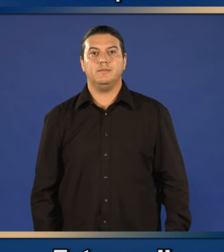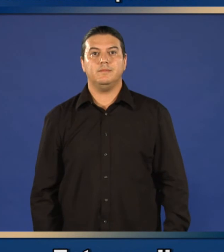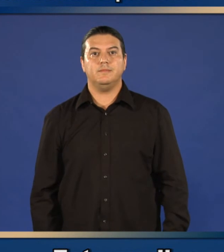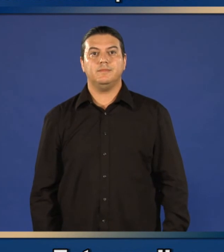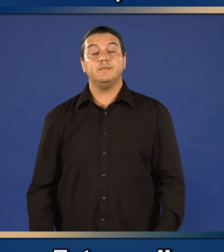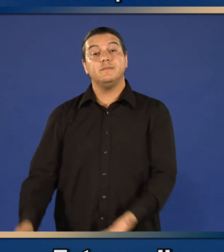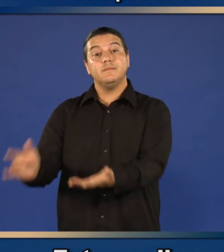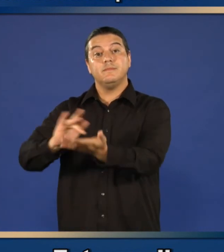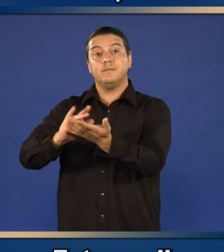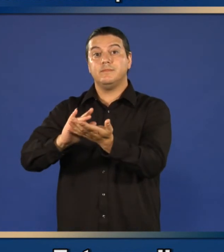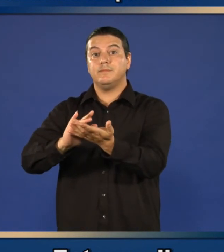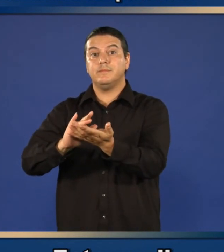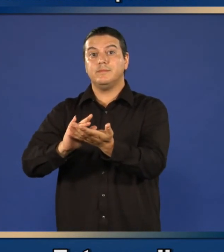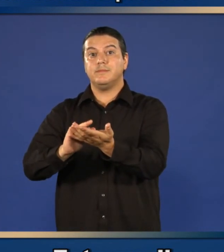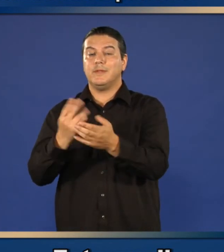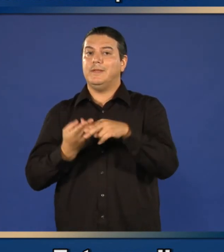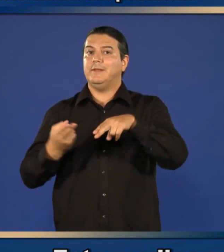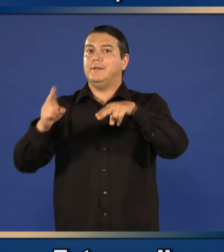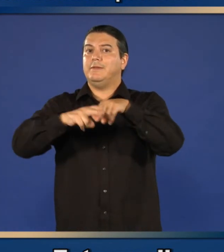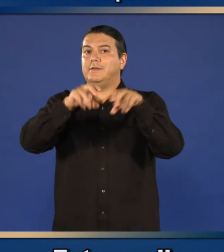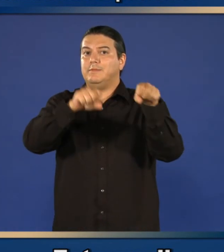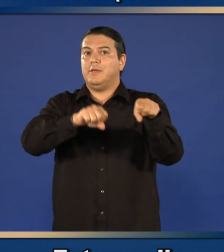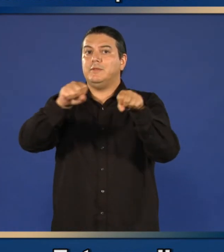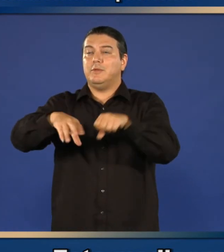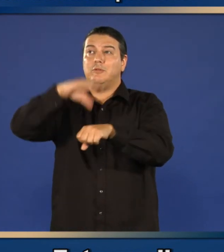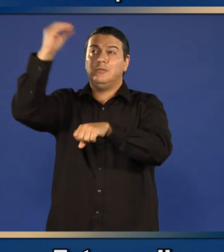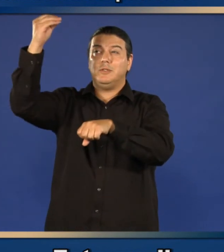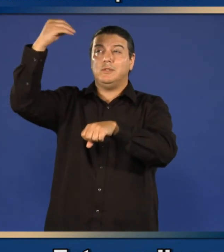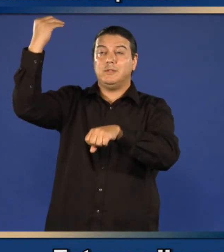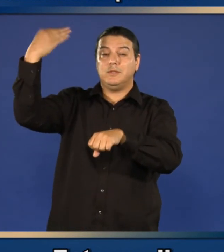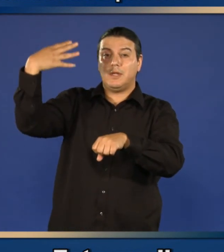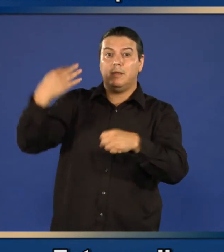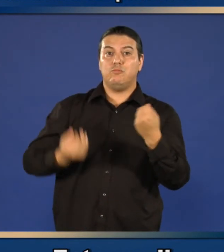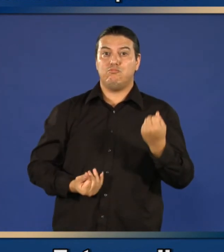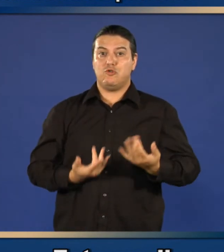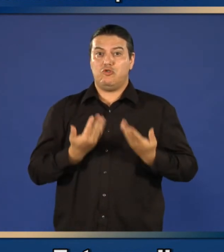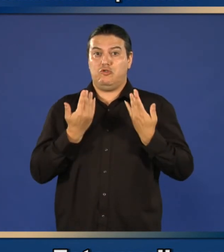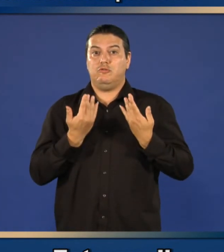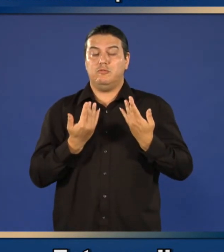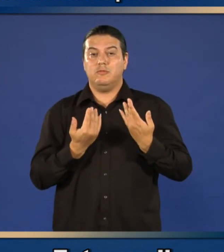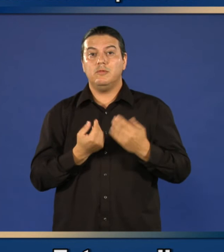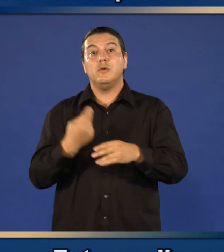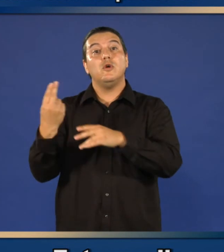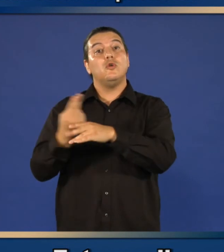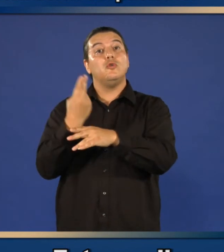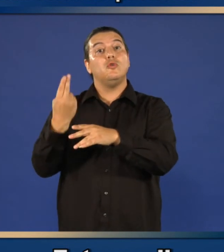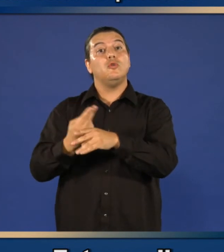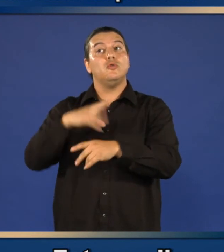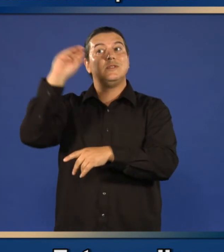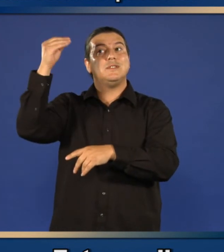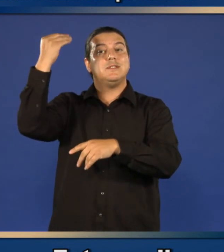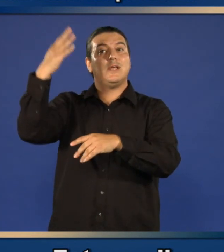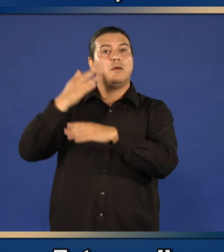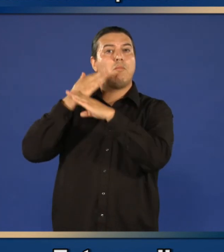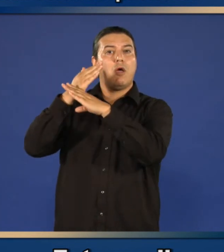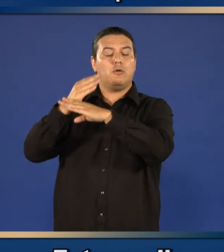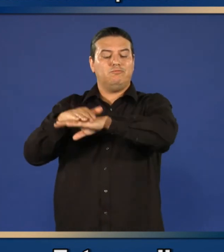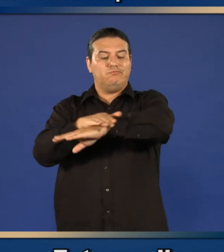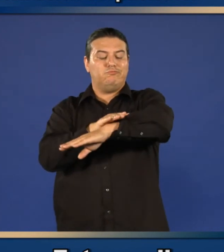medicamento aumenta el riesgo de quemaduras por el sol asegúrese de usar